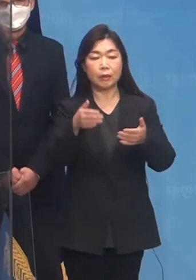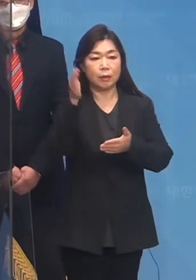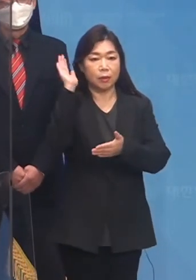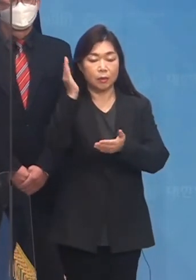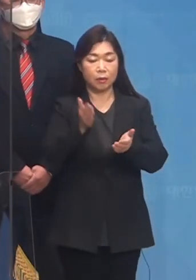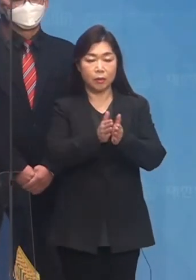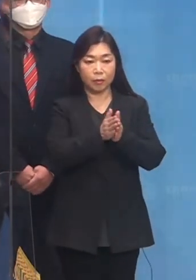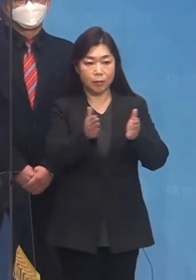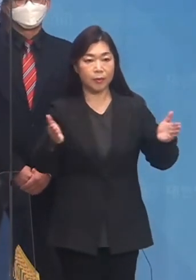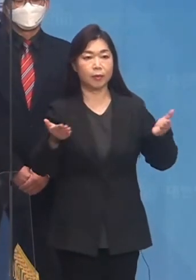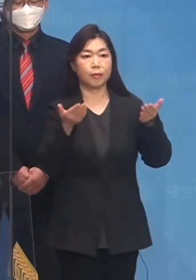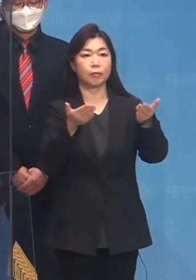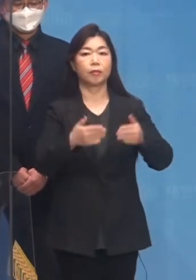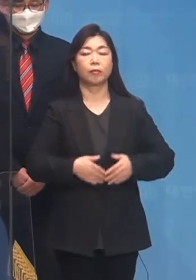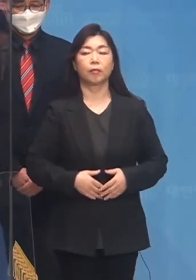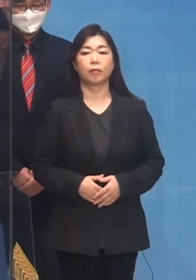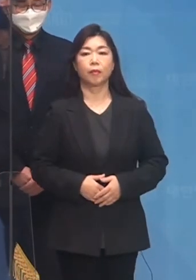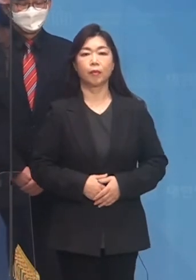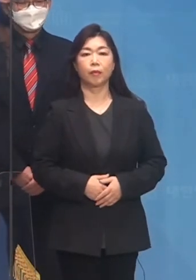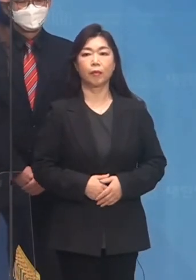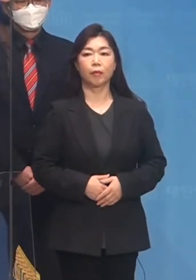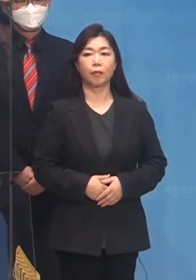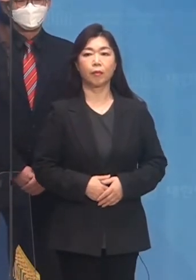기자회견 시작하겠습니다.